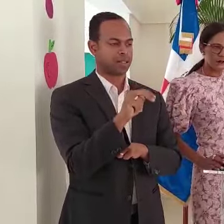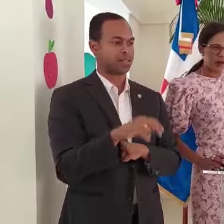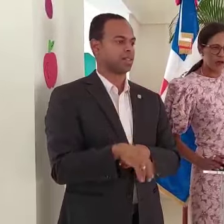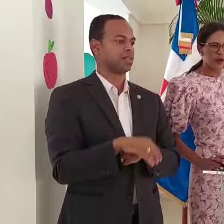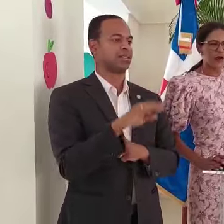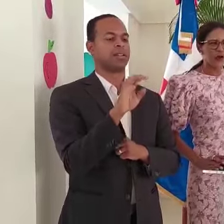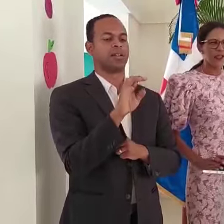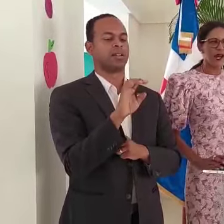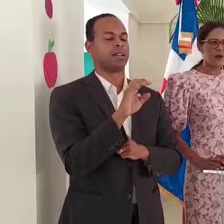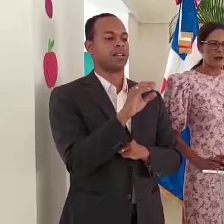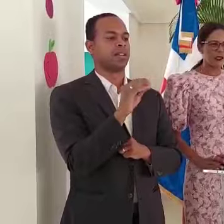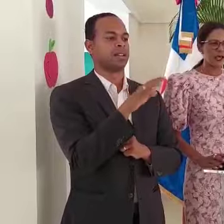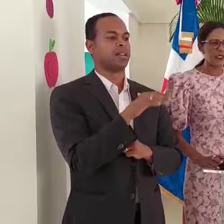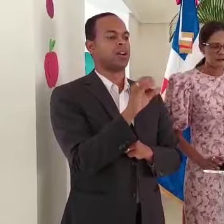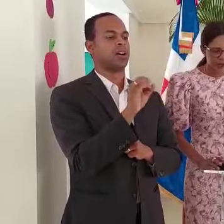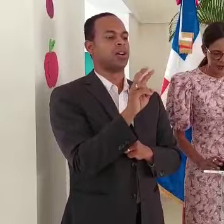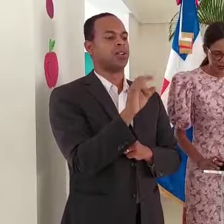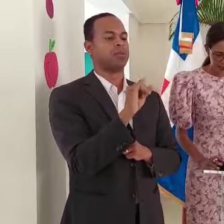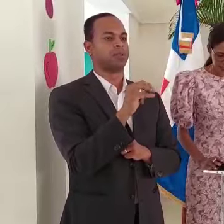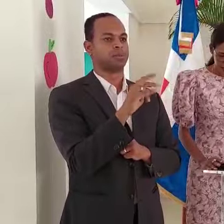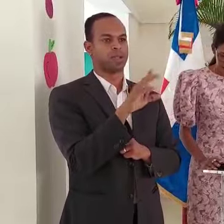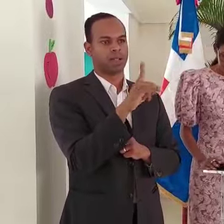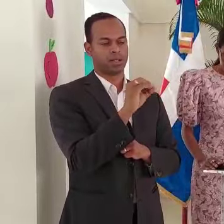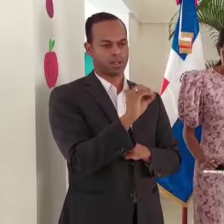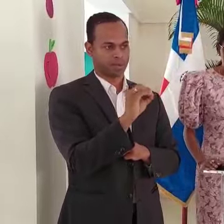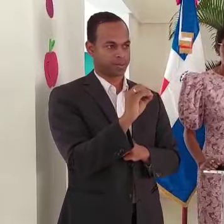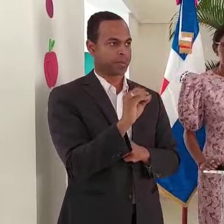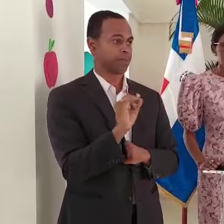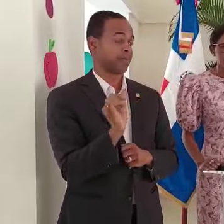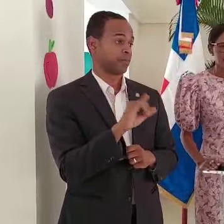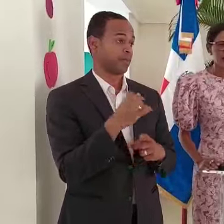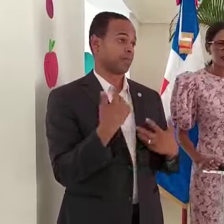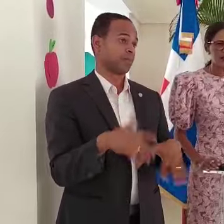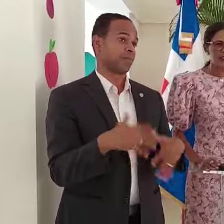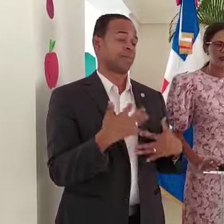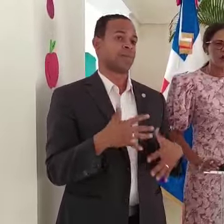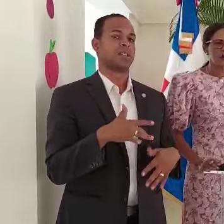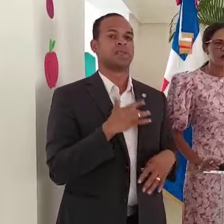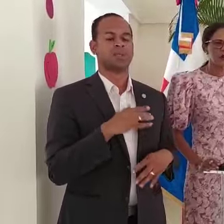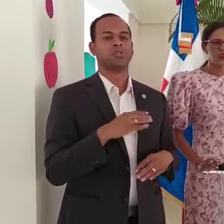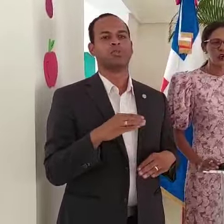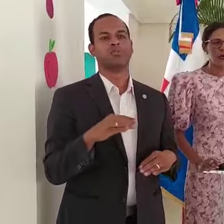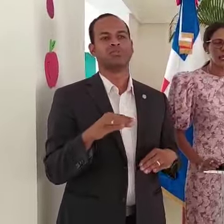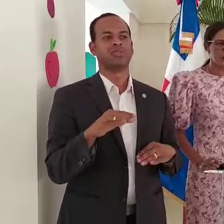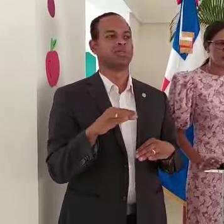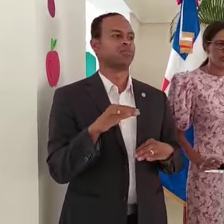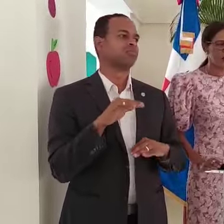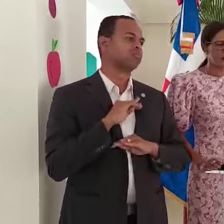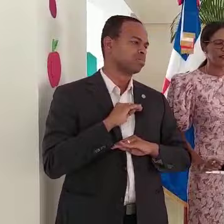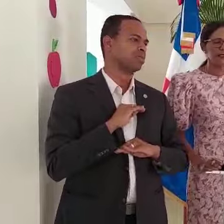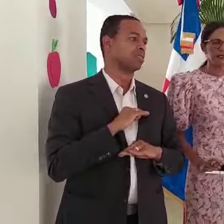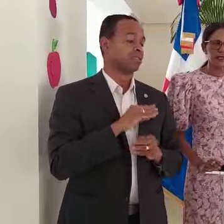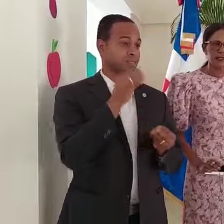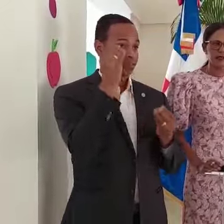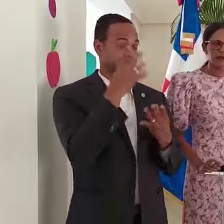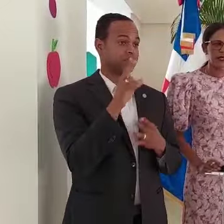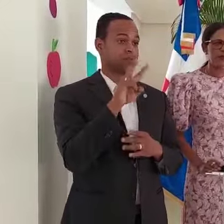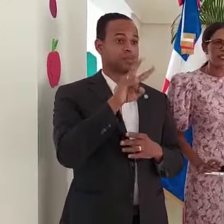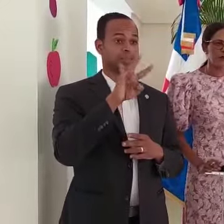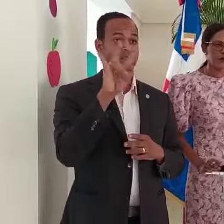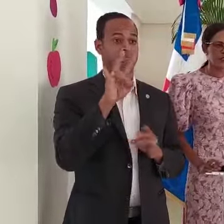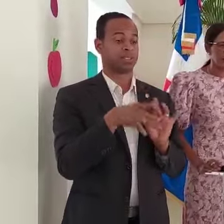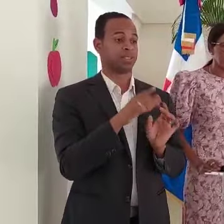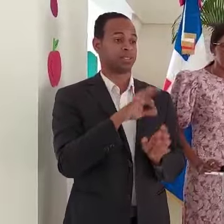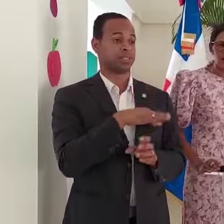el obispado que nos queda a nuestra espalda. Es de mucha satisfacción yo ver anunciado el 27 de